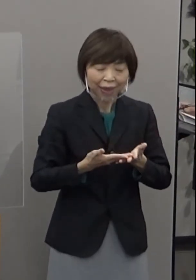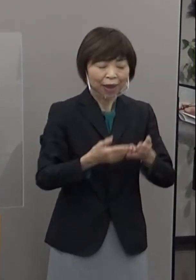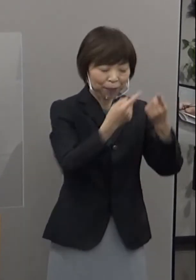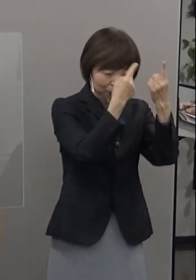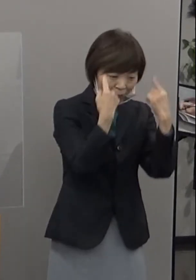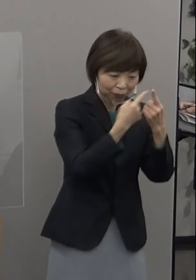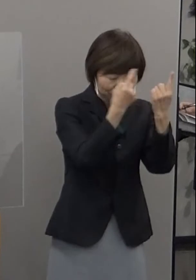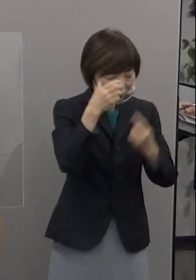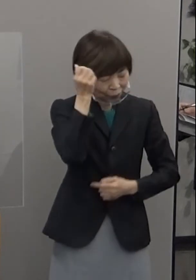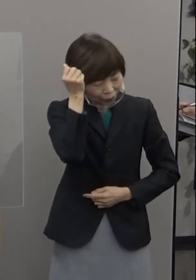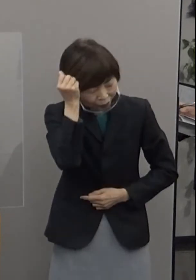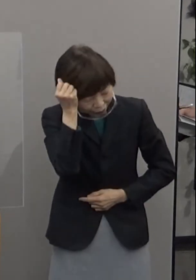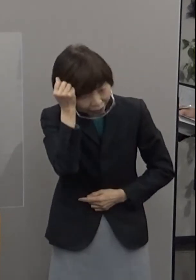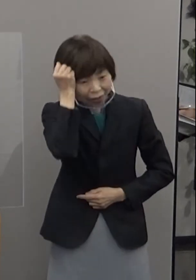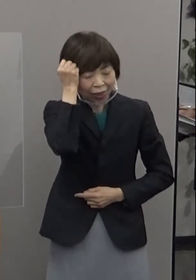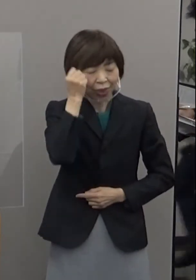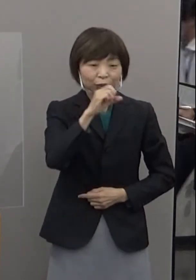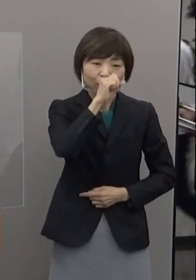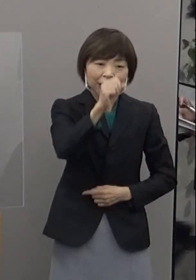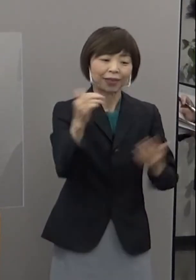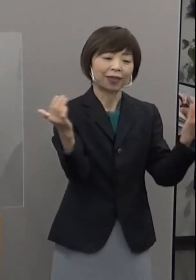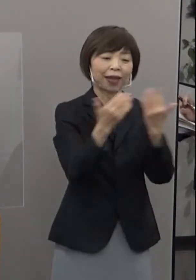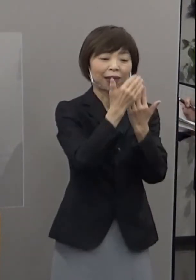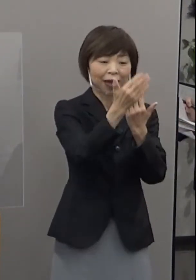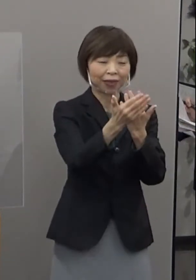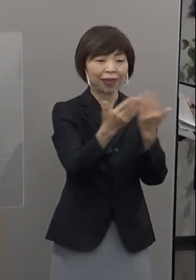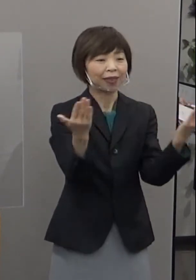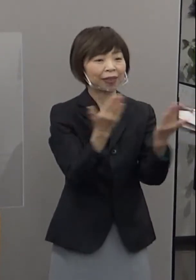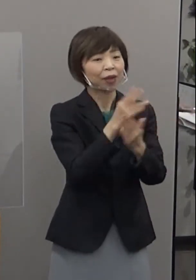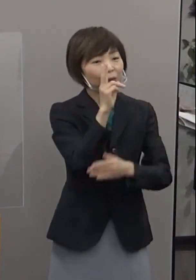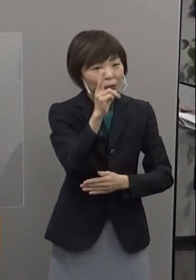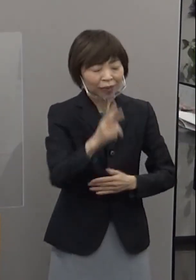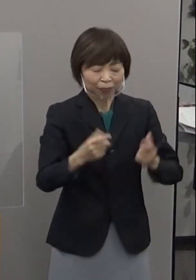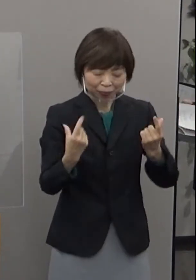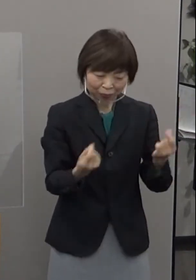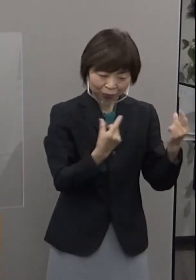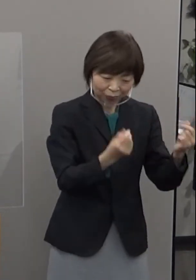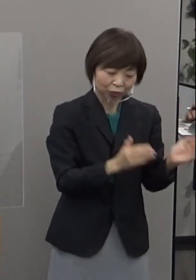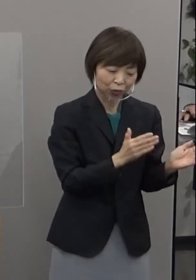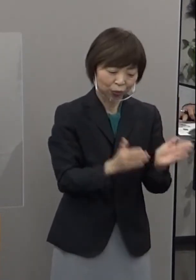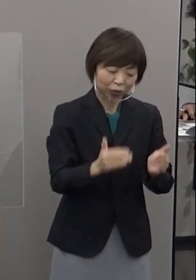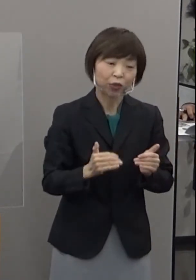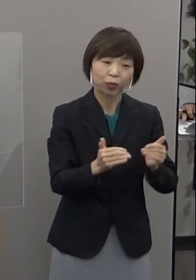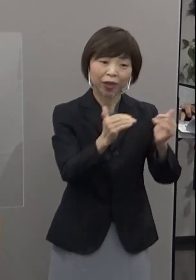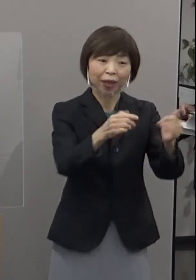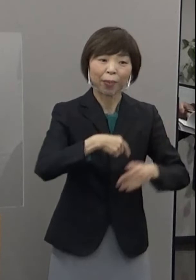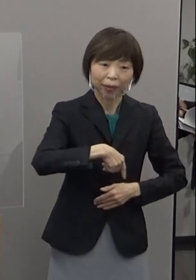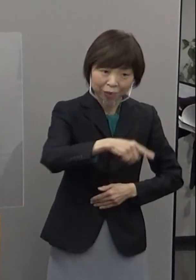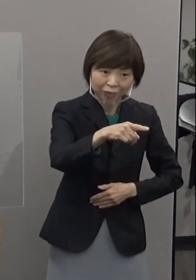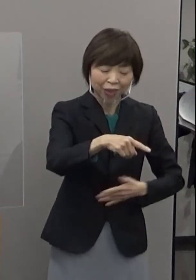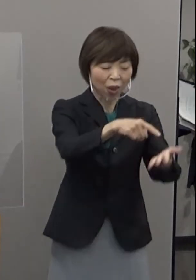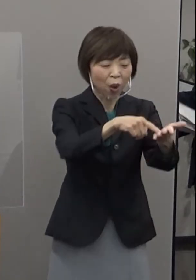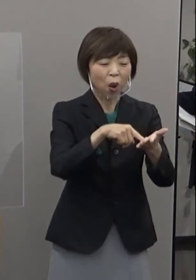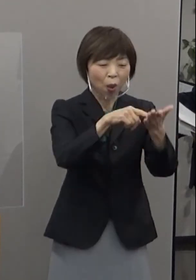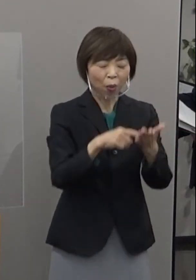る素晴らしい大会になりますように、しっかりと開催準備を進めていきますので、ご応募を